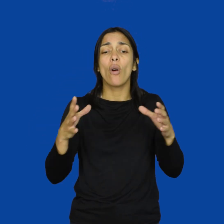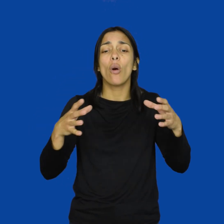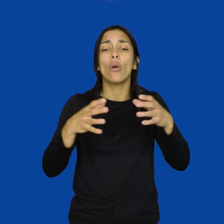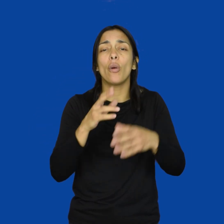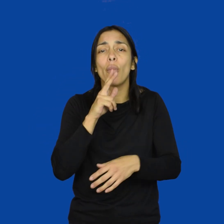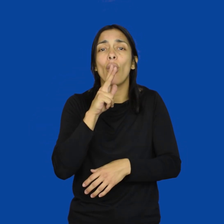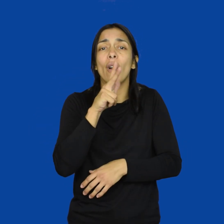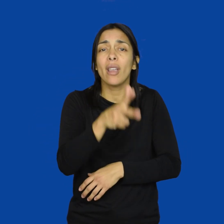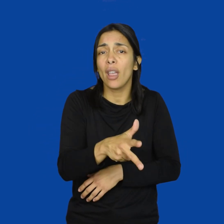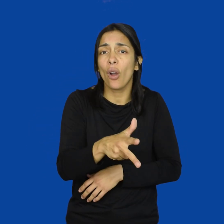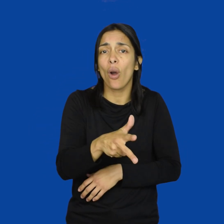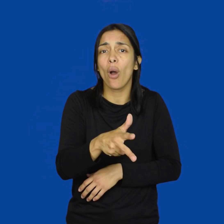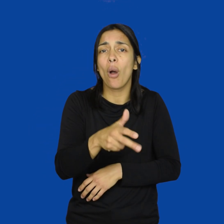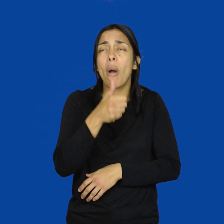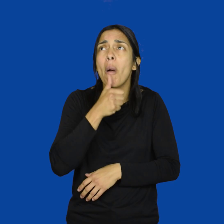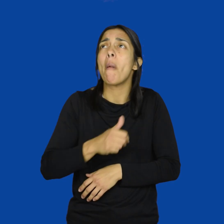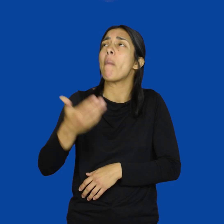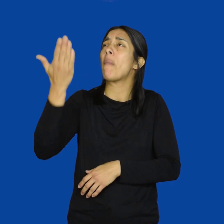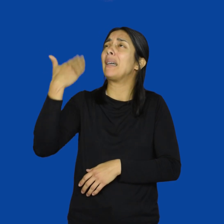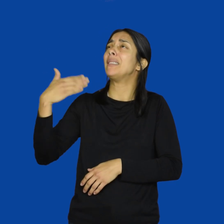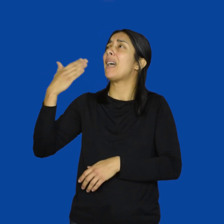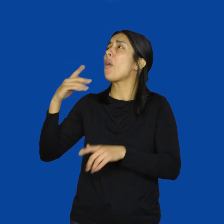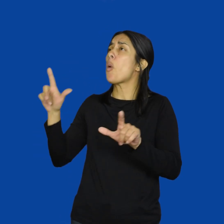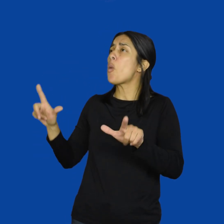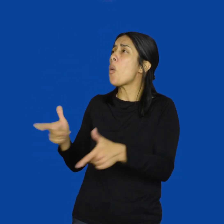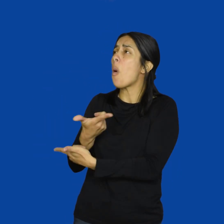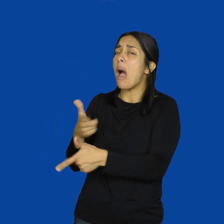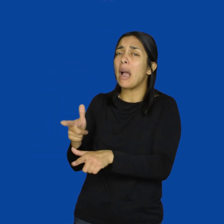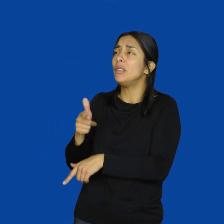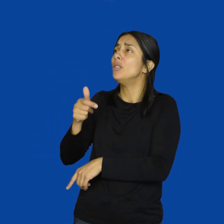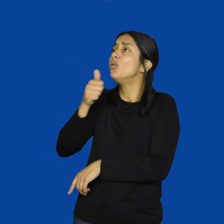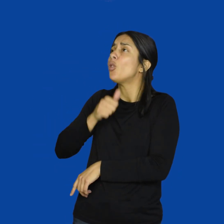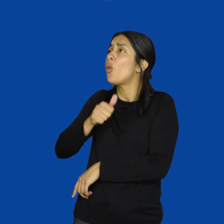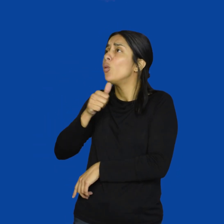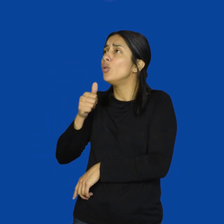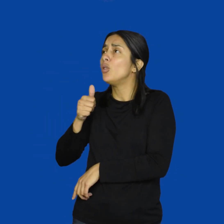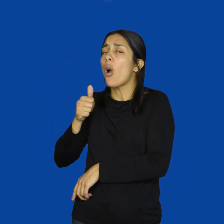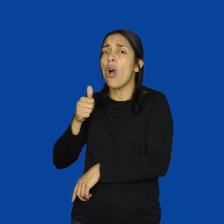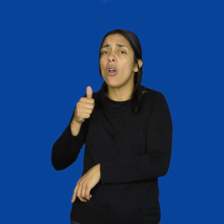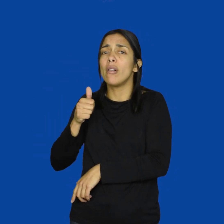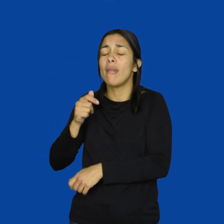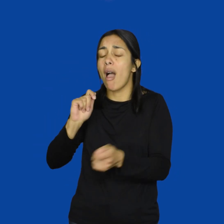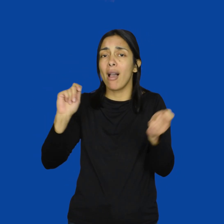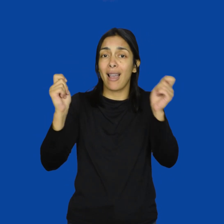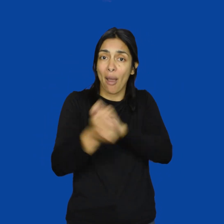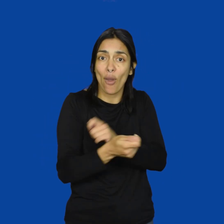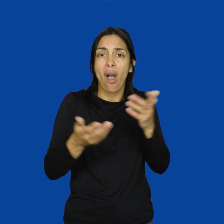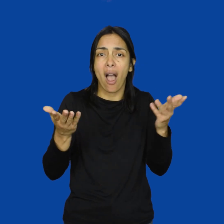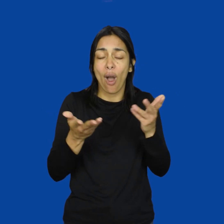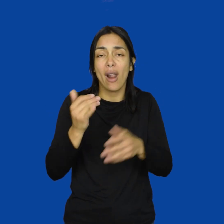no cargan con el peso del pasado no resuelto, que transitaron durante la primera y segunda generación de familiares,